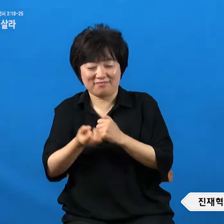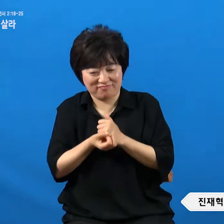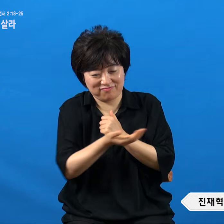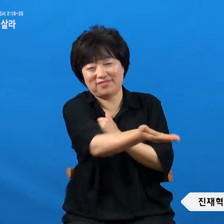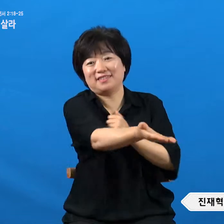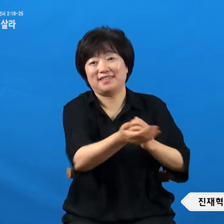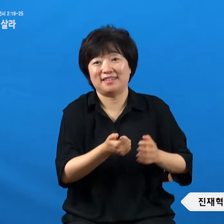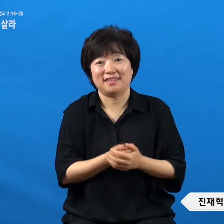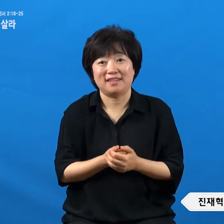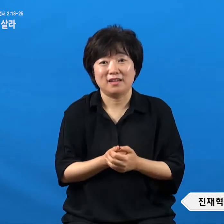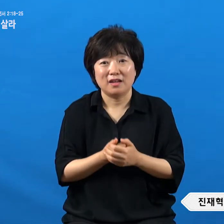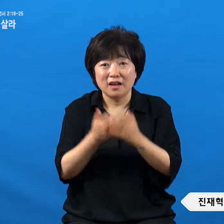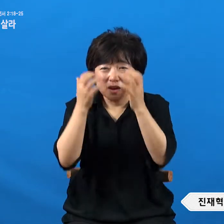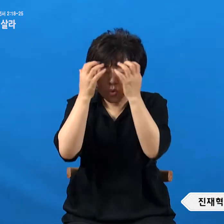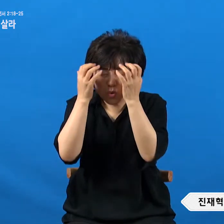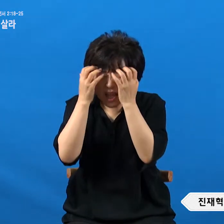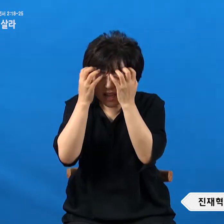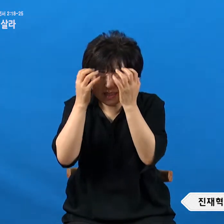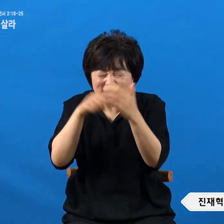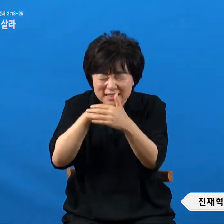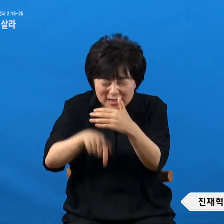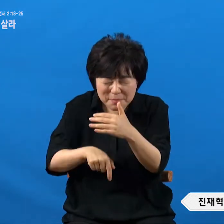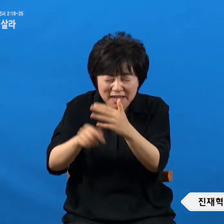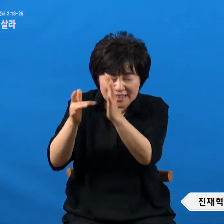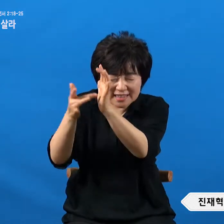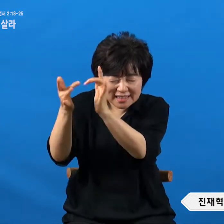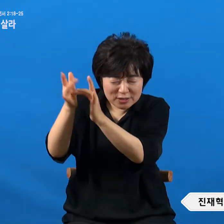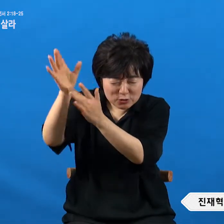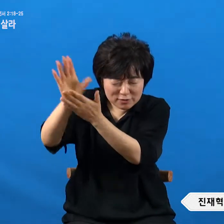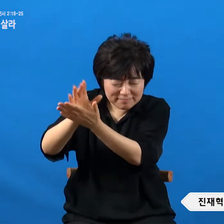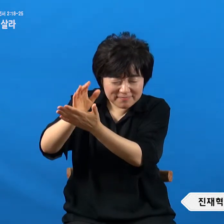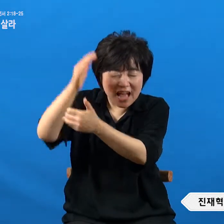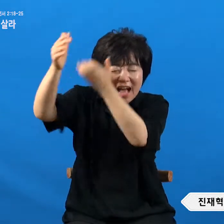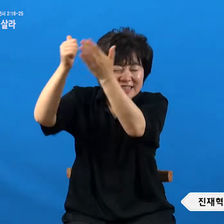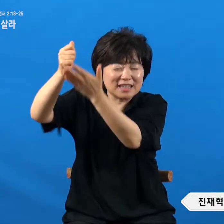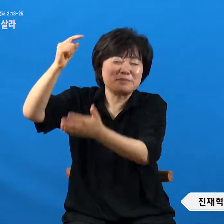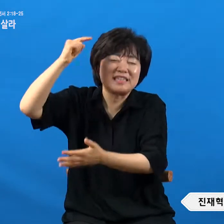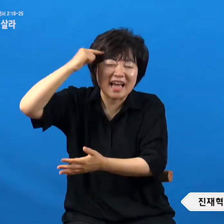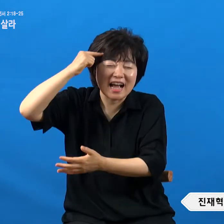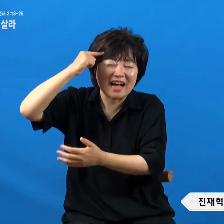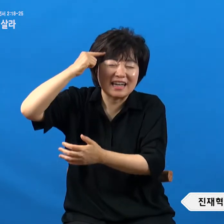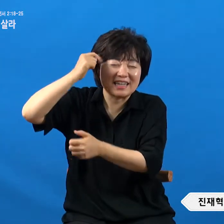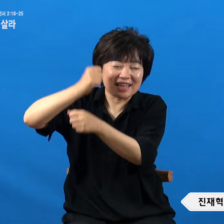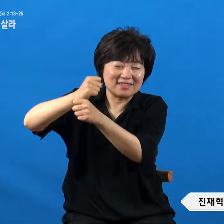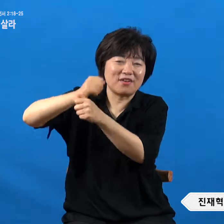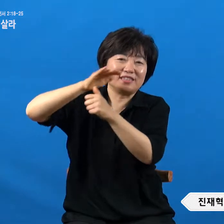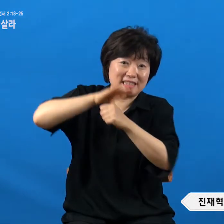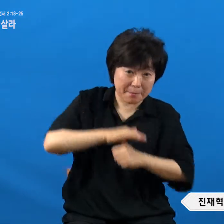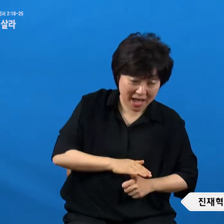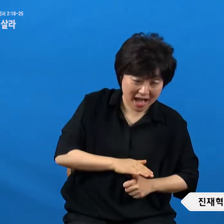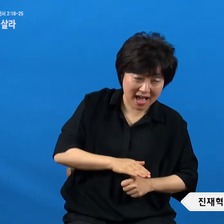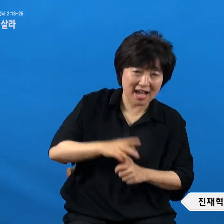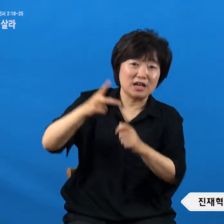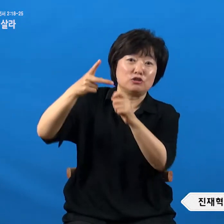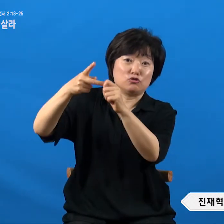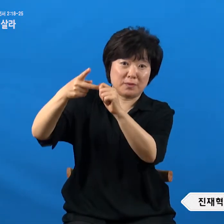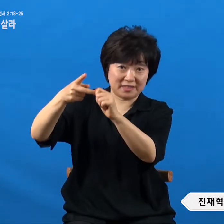하나님을 생각하며 참으라 라고 말씀합니다. 그러면서 21절 이렇게 말씀합니다. 이를